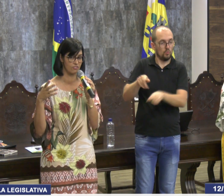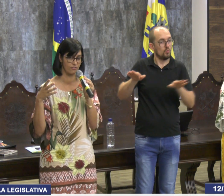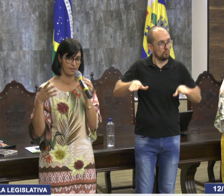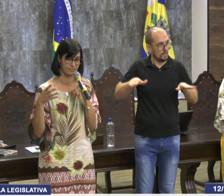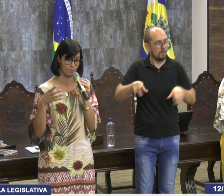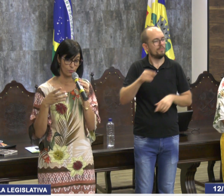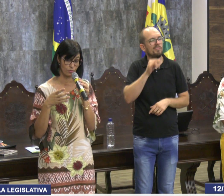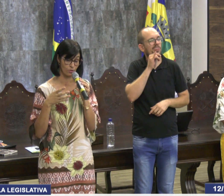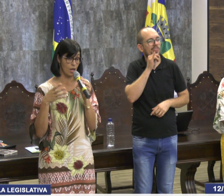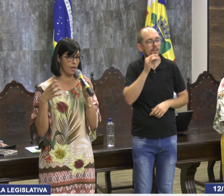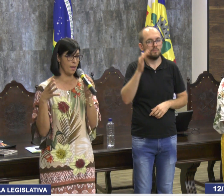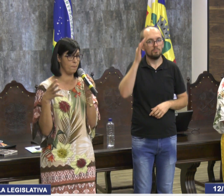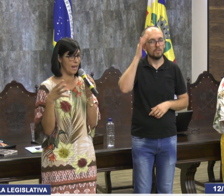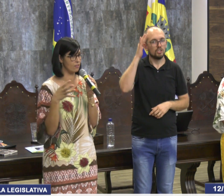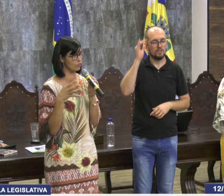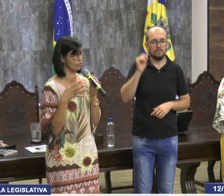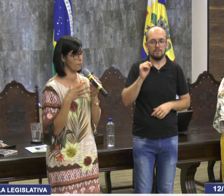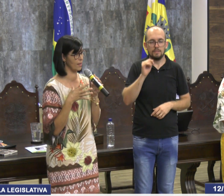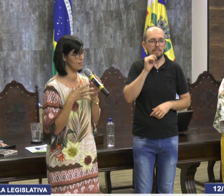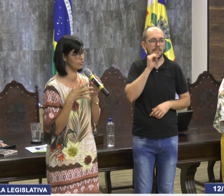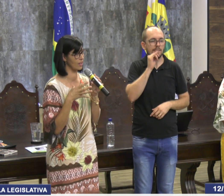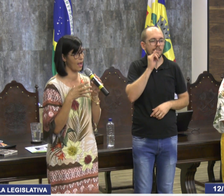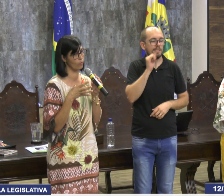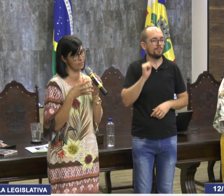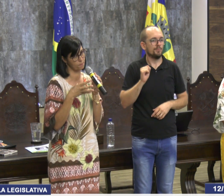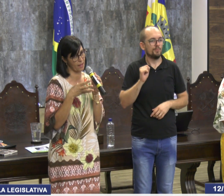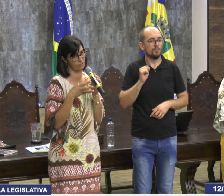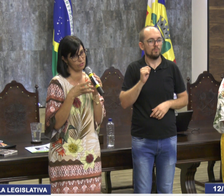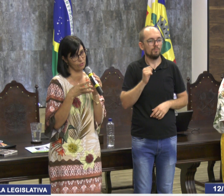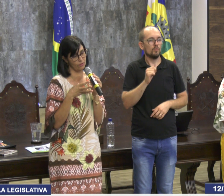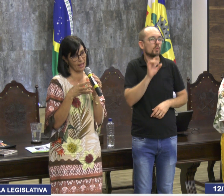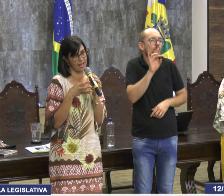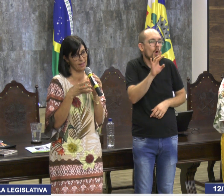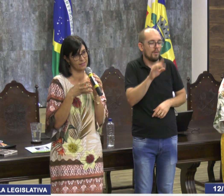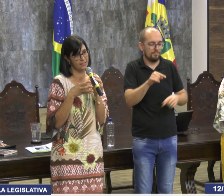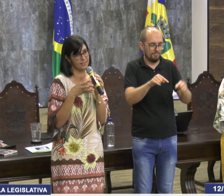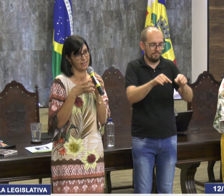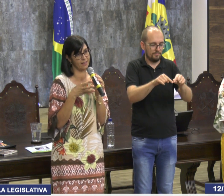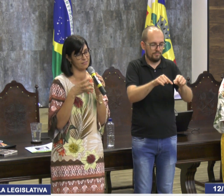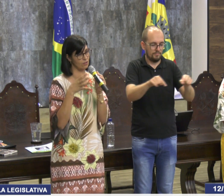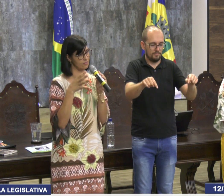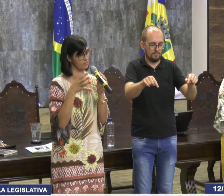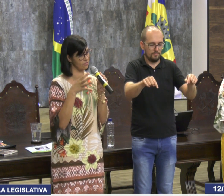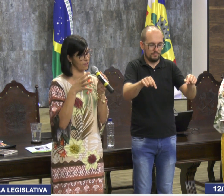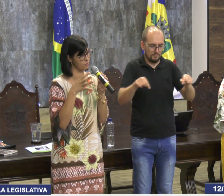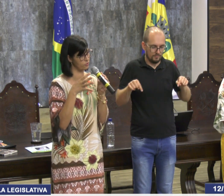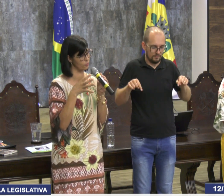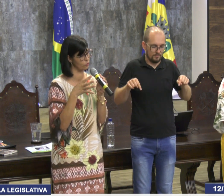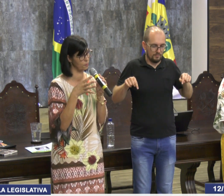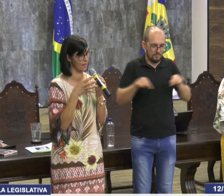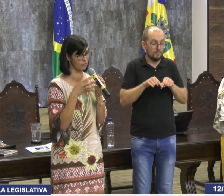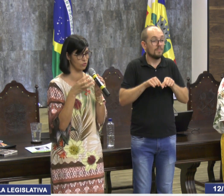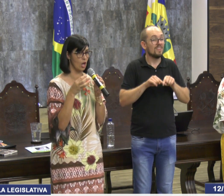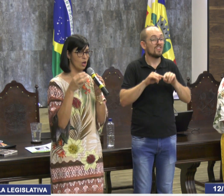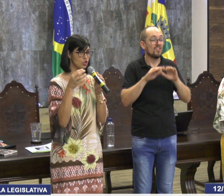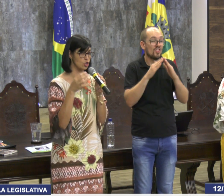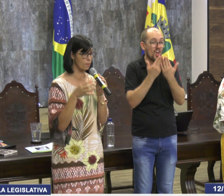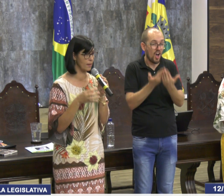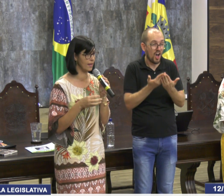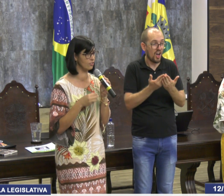nós estivéssemos presos somente ao espaço escolar, né? Se nós estivéssemos